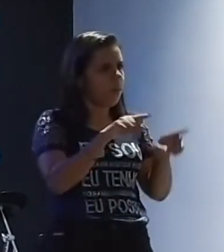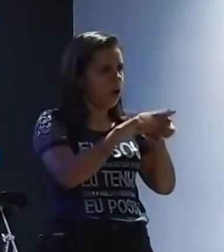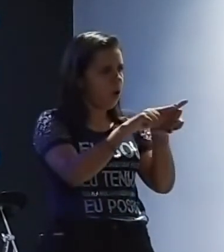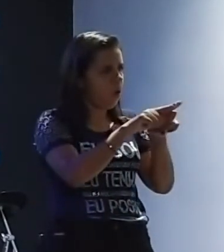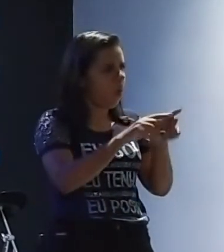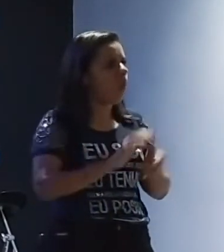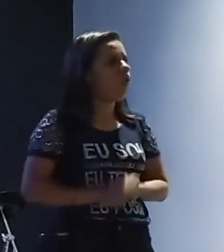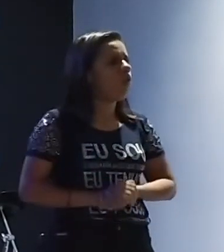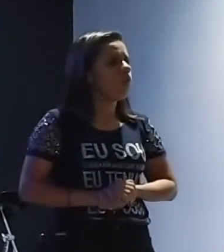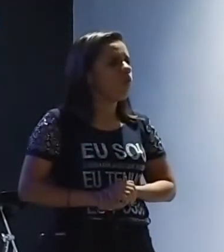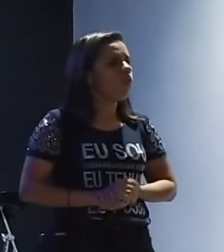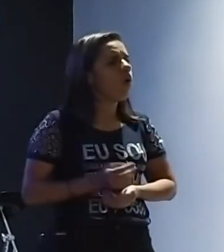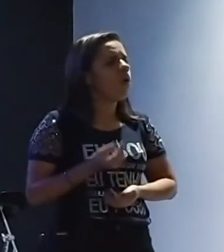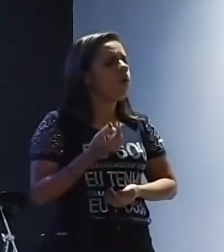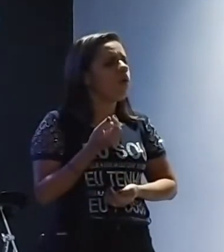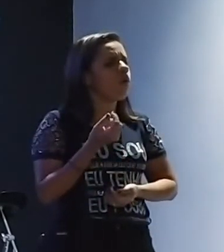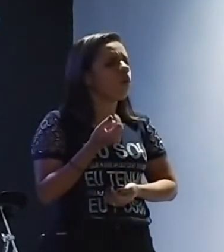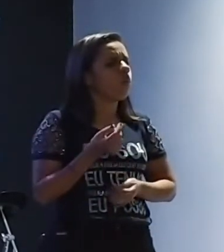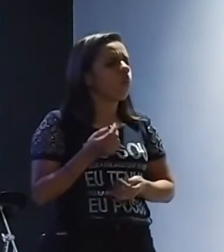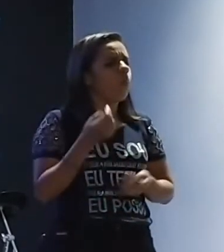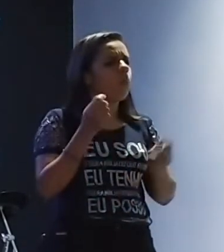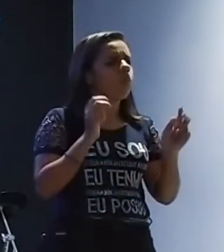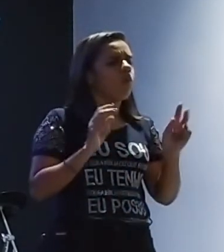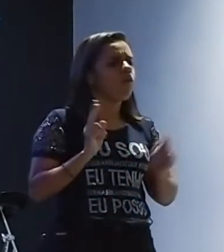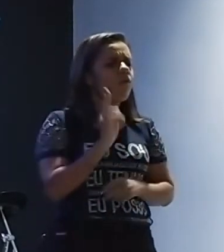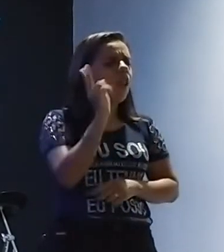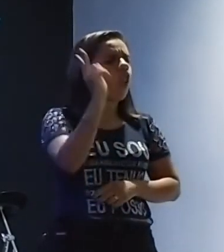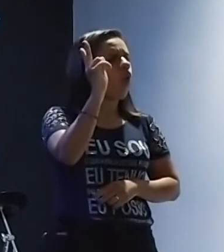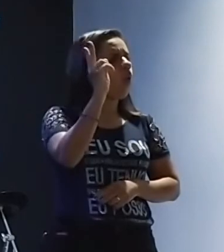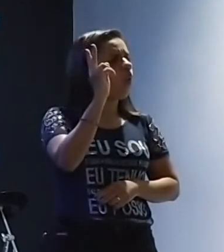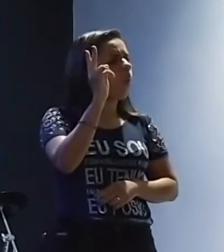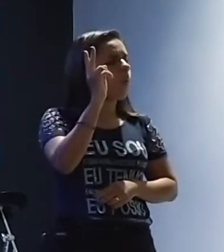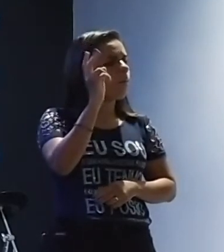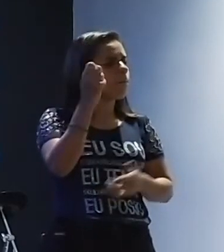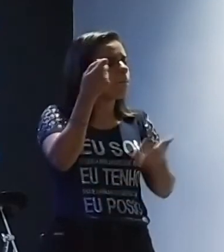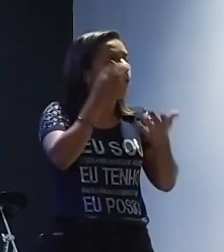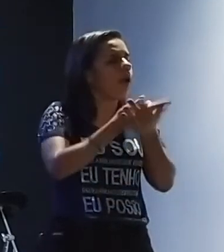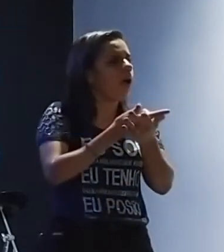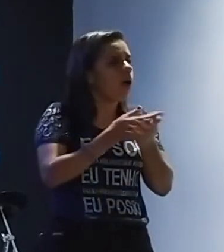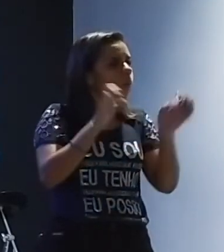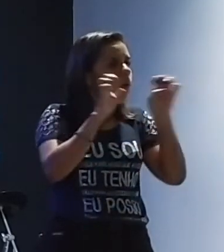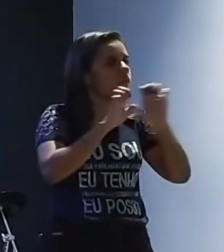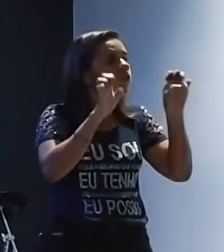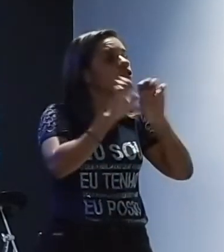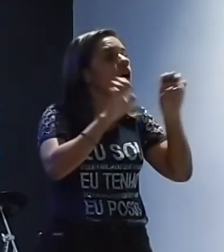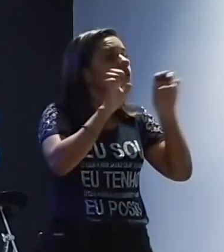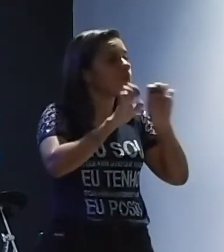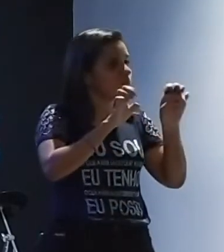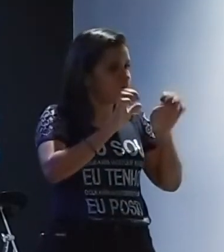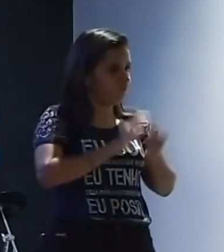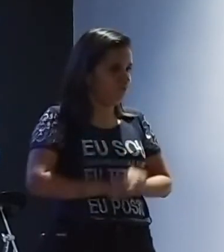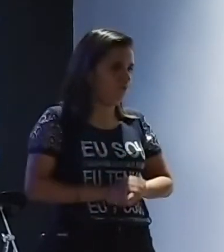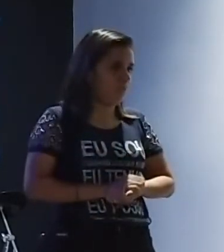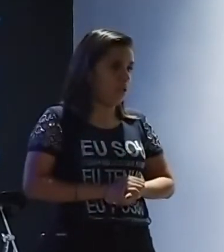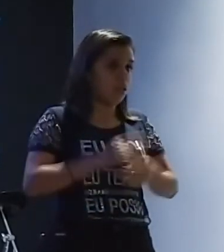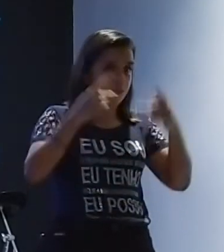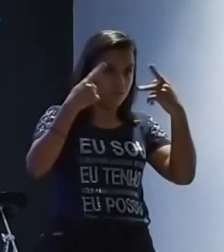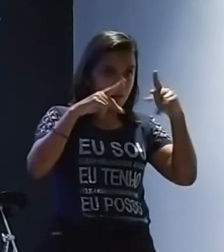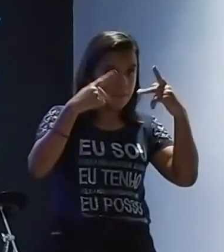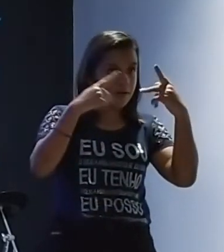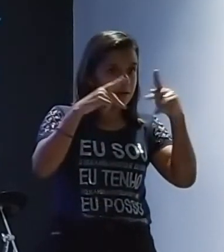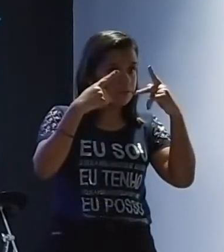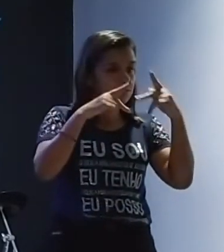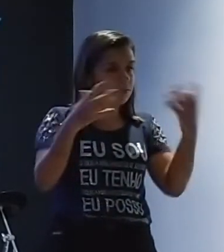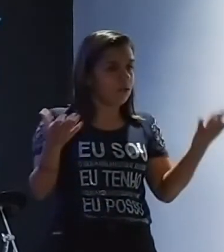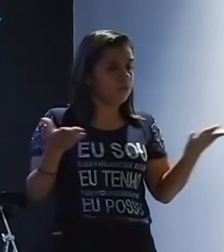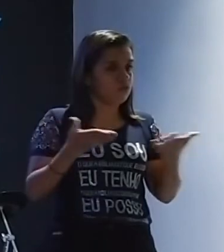seu irmão que está do lado. Fala com ele assim: quanto custa o evangelho? Que foi a ministração